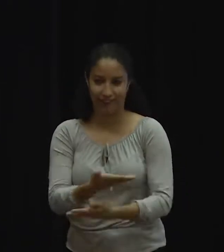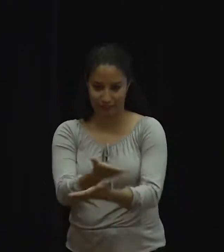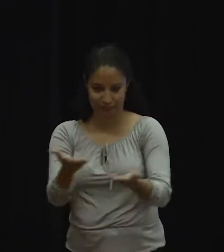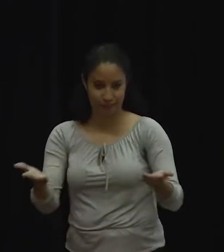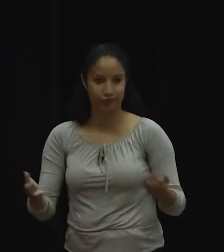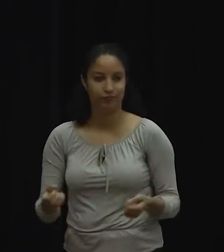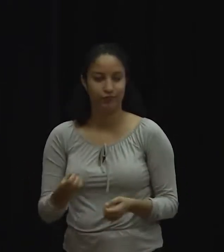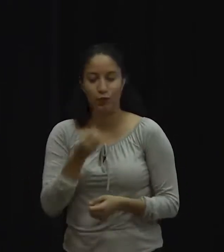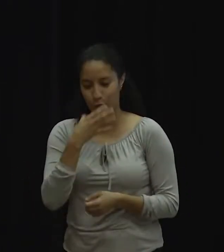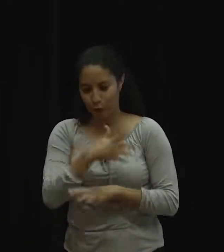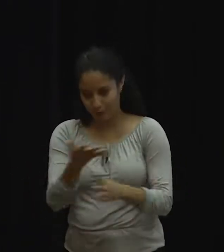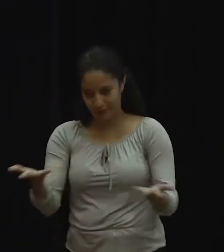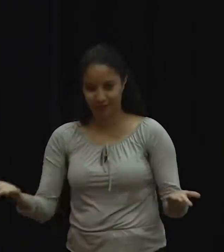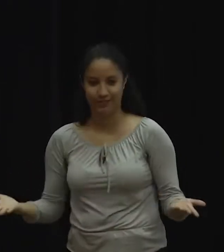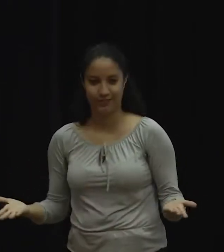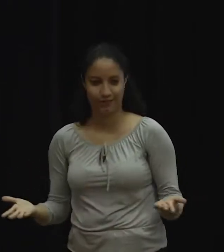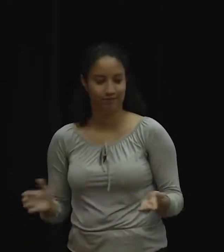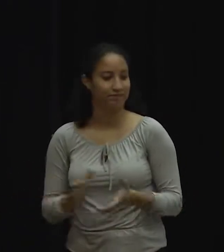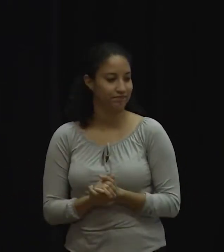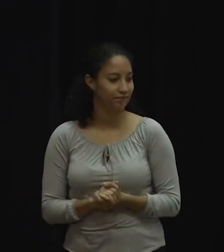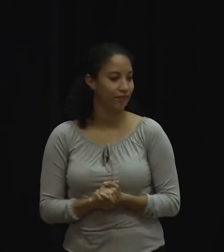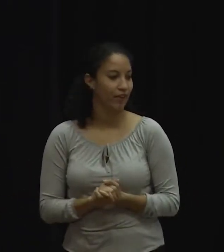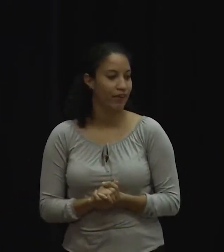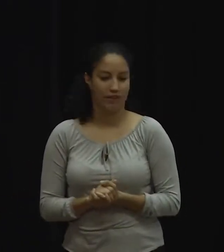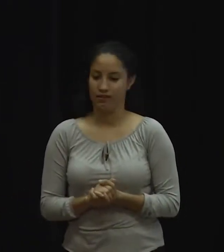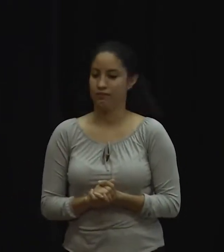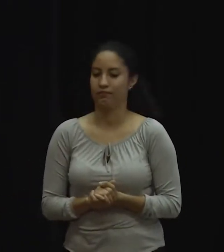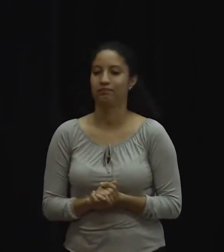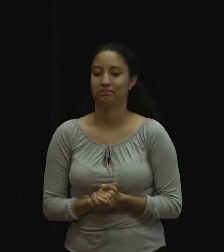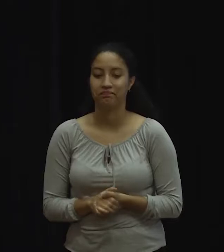Boa tarde a todos. Boa tarde a todos vocês.